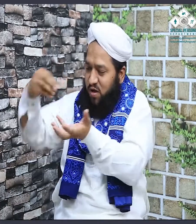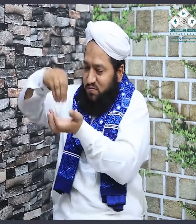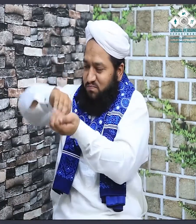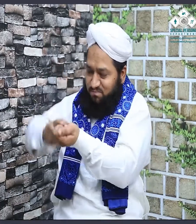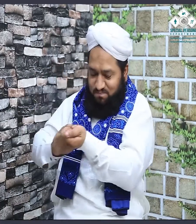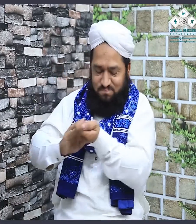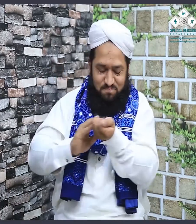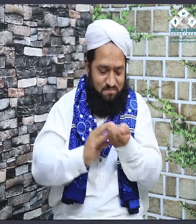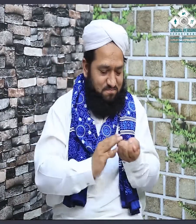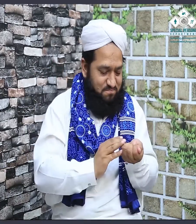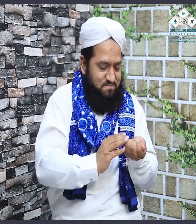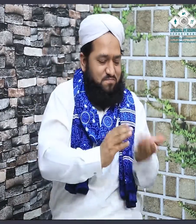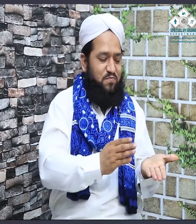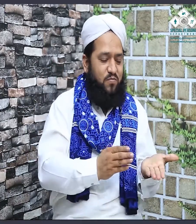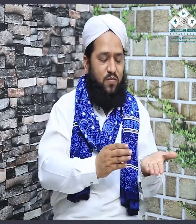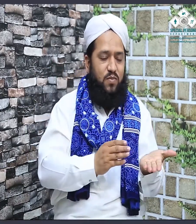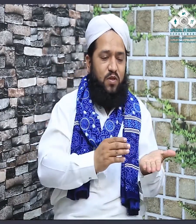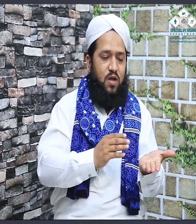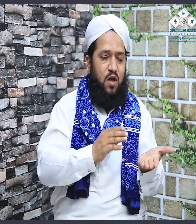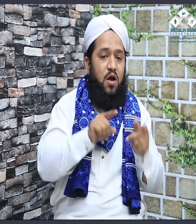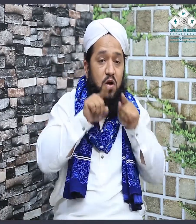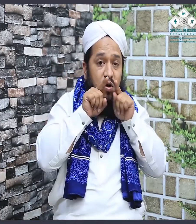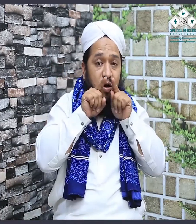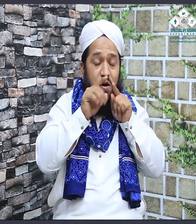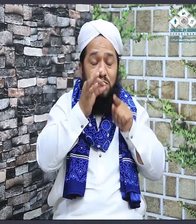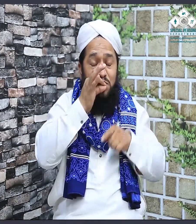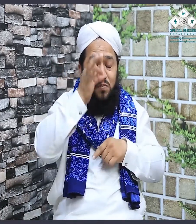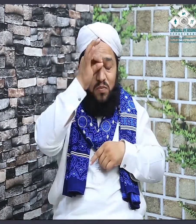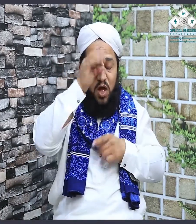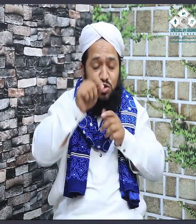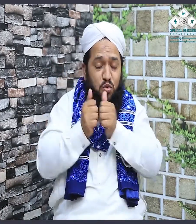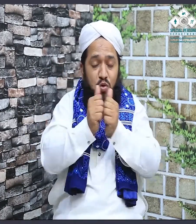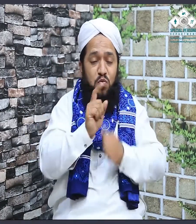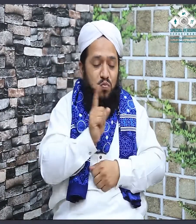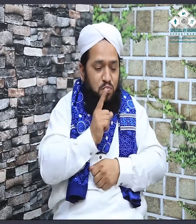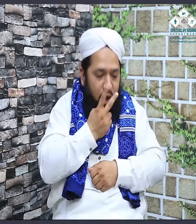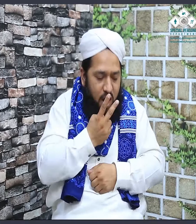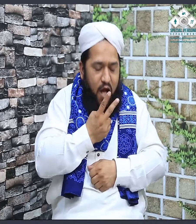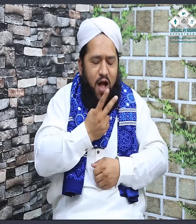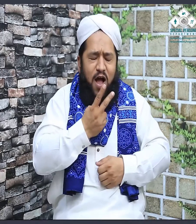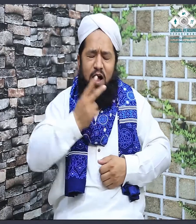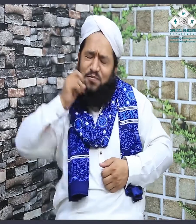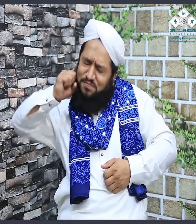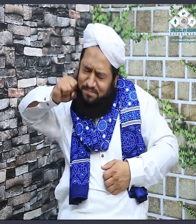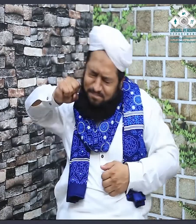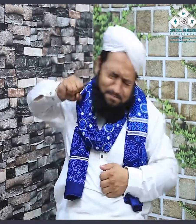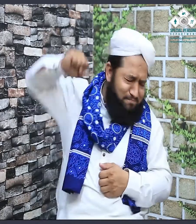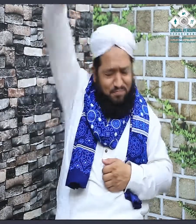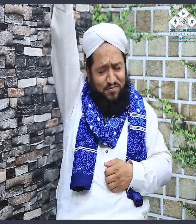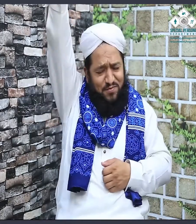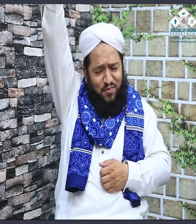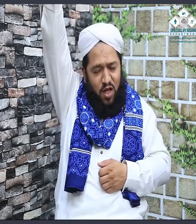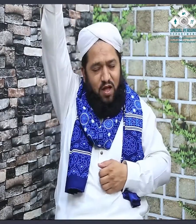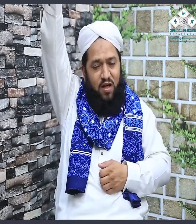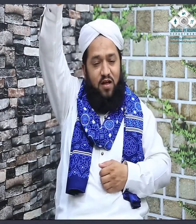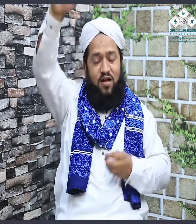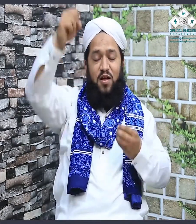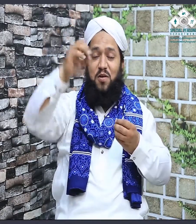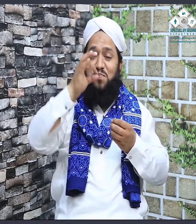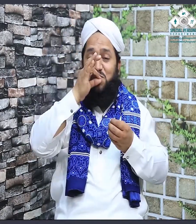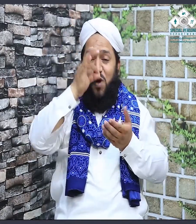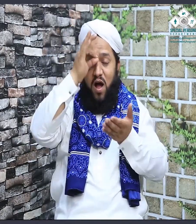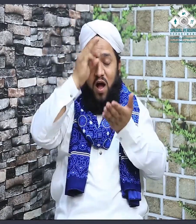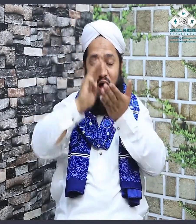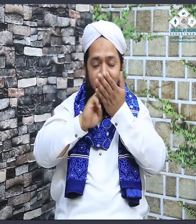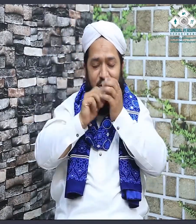اور آپ کے سامنے اس نے بکھیر دی. جب انہوں نے ان ٹڈیوں کو دیکھا تو حضرت عمر نے نعرہ تکبیر بلند کیا اور فرمایا کہ میں نے رسول اللہ